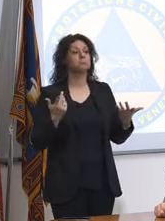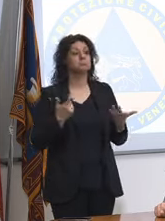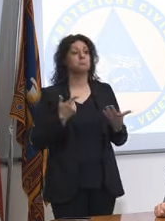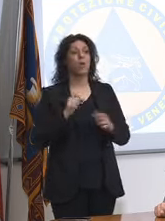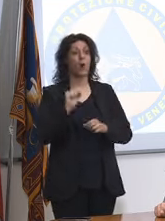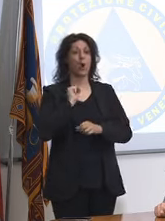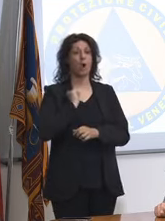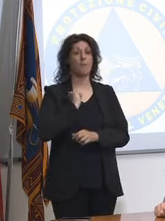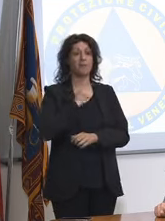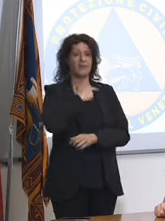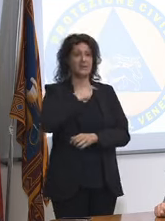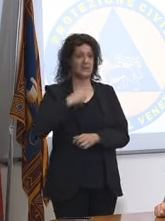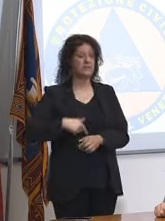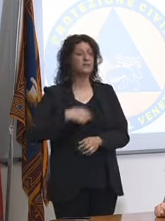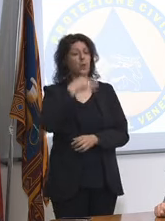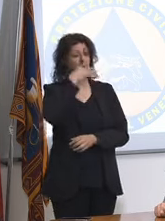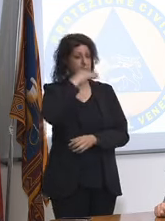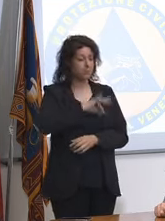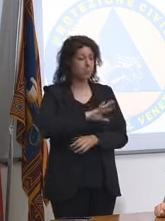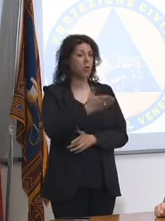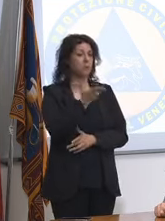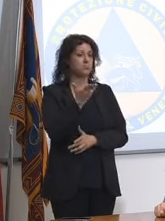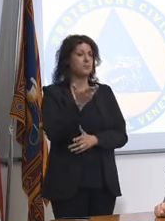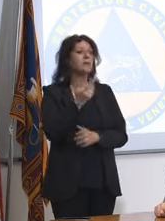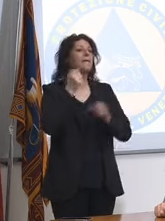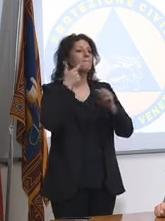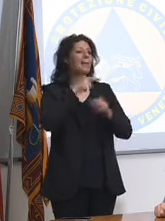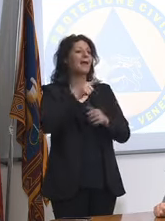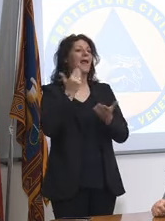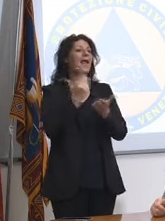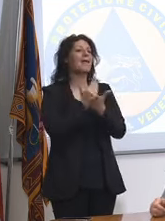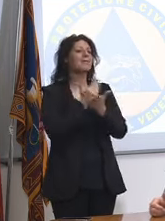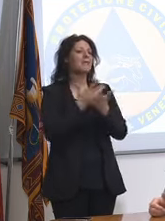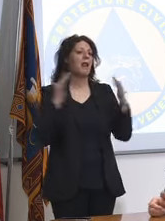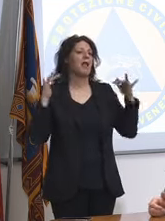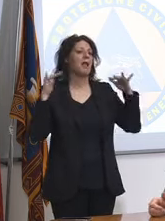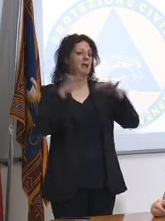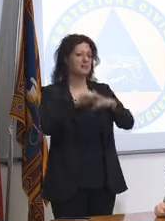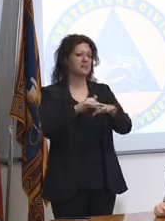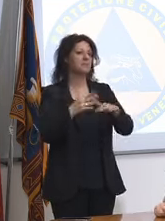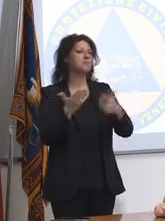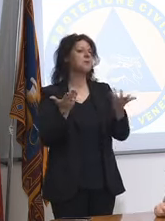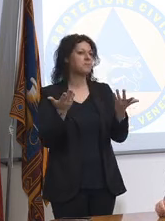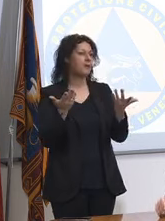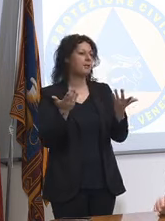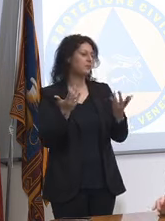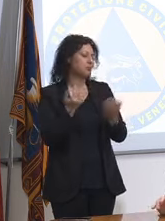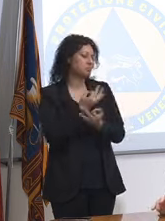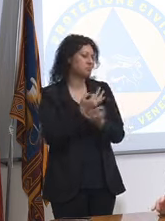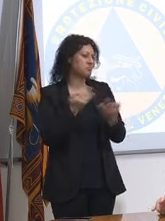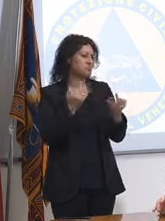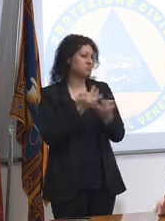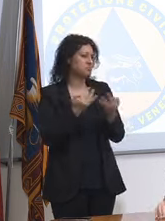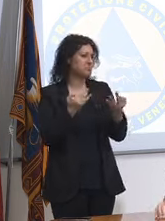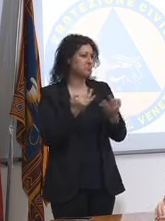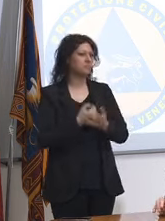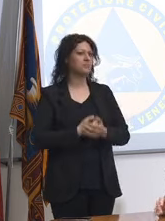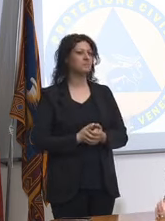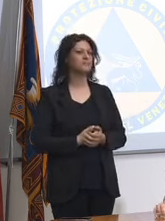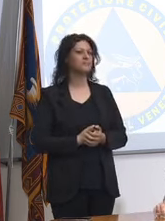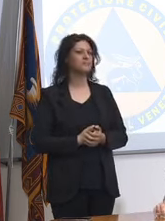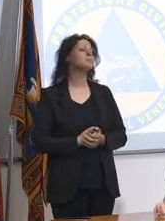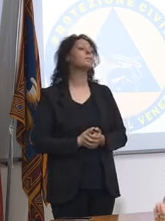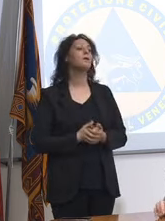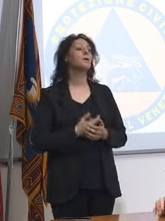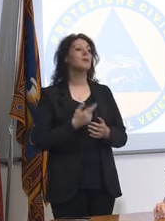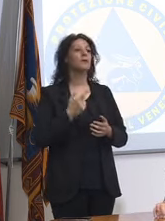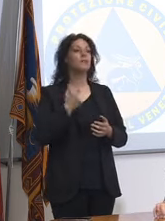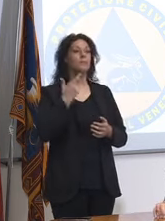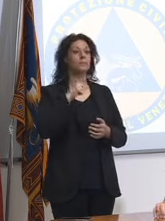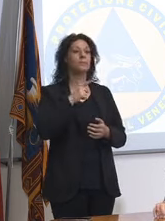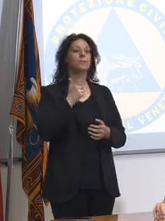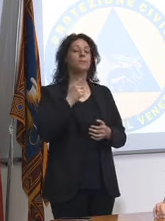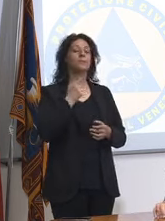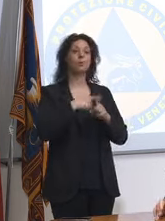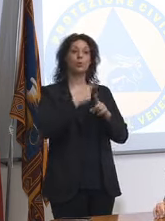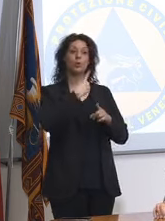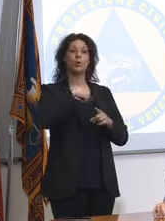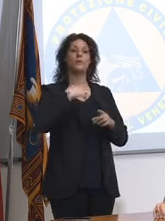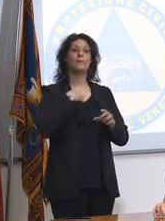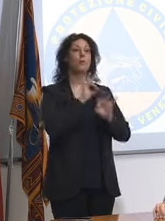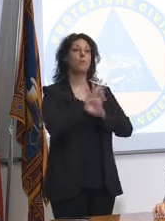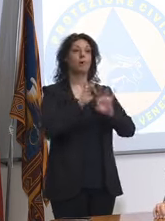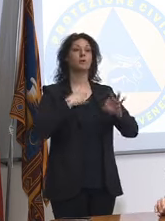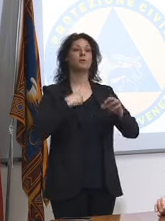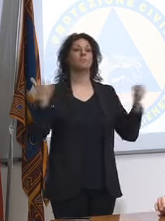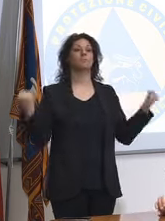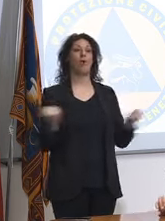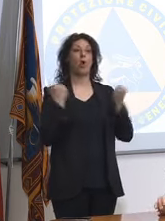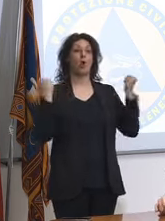del sindaco. Sicuramente evita l'assembramento, perché una delle modalità dell'happy hour, fra l'altro siamo pronti con lo spot, e, però ancora